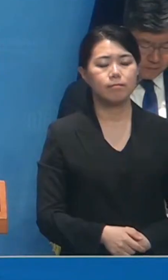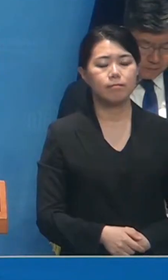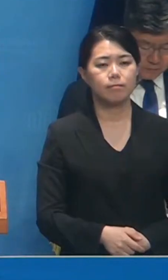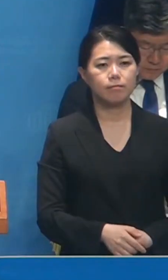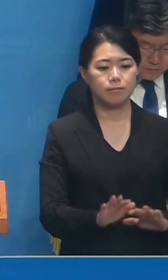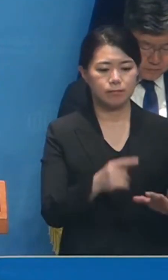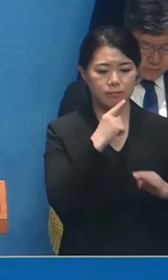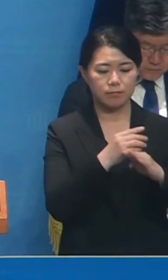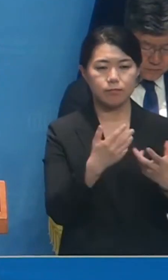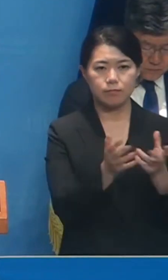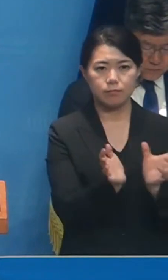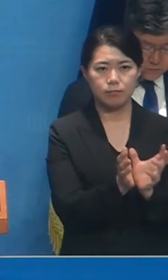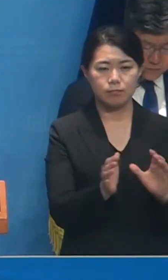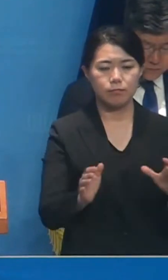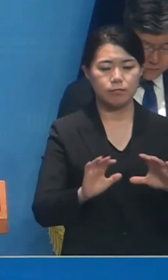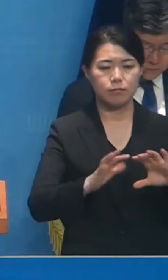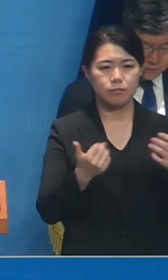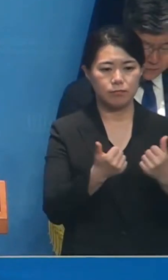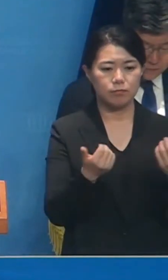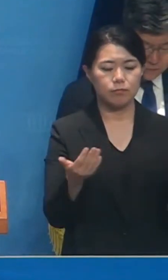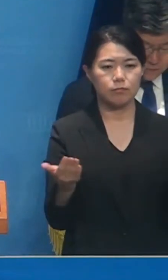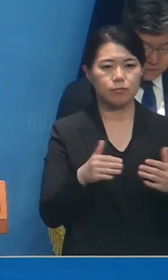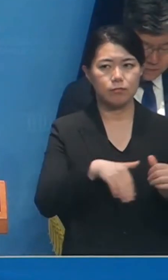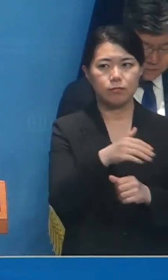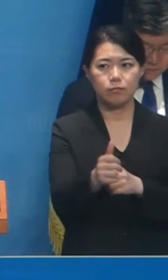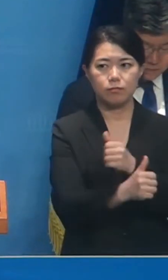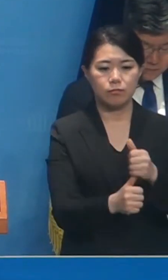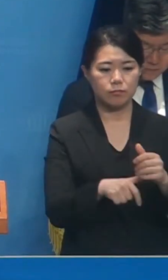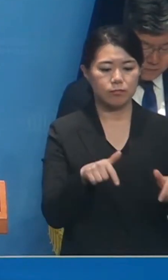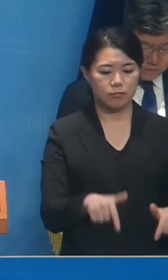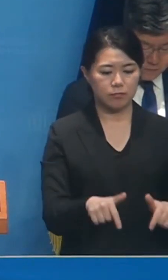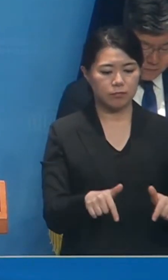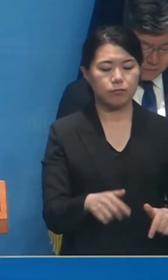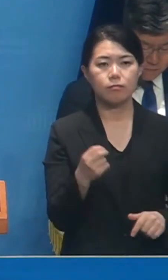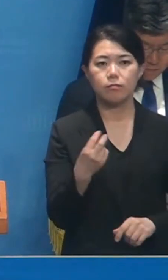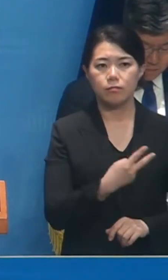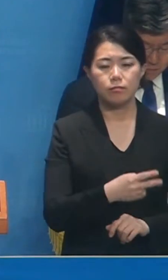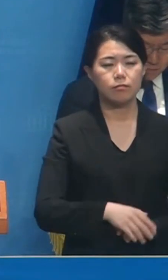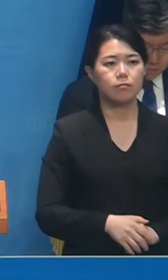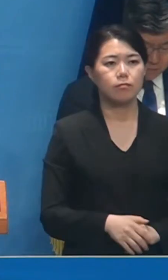오늘 더불어민주당 국회 환경노동위원회 간사이자